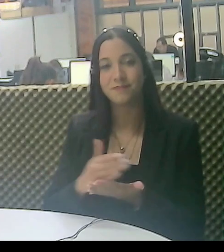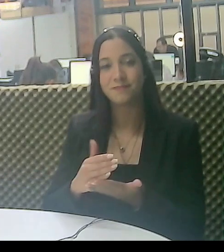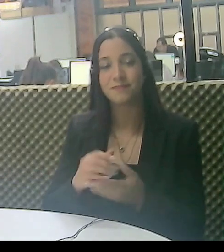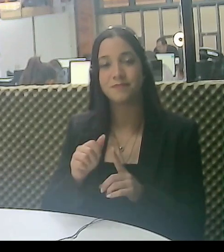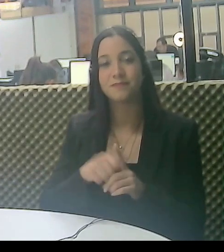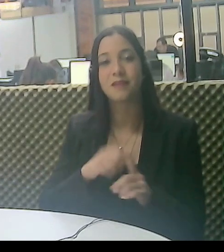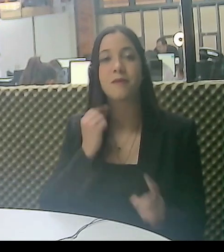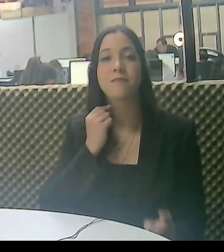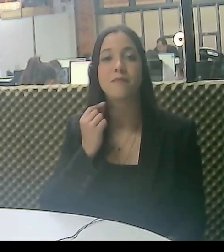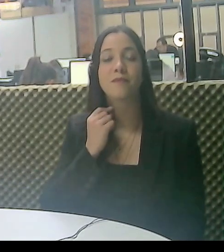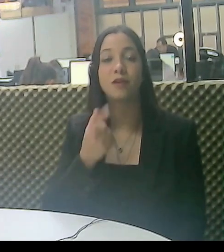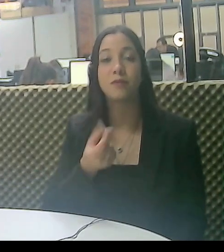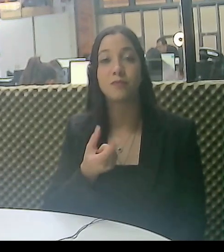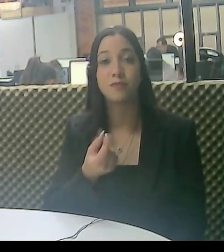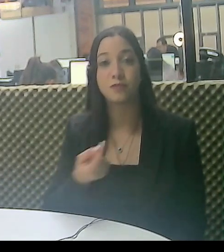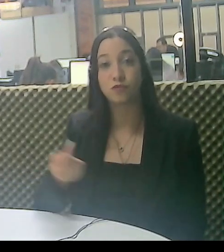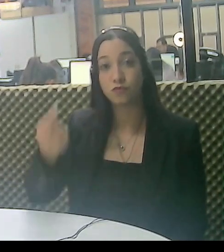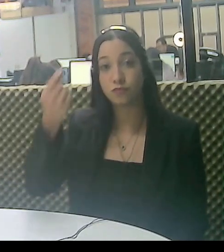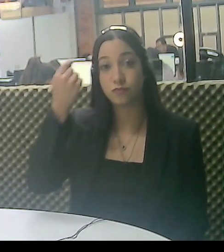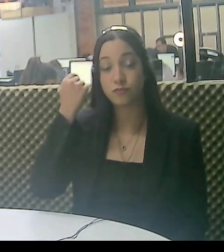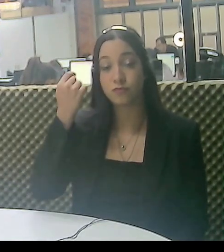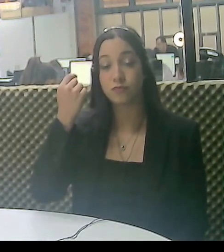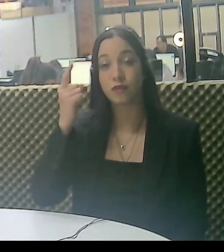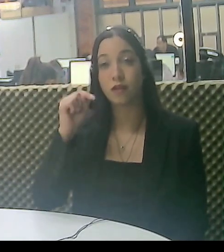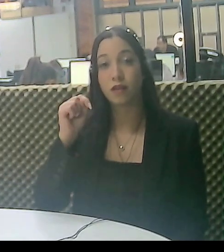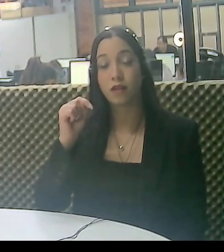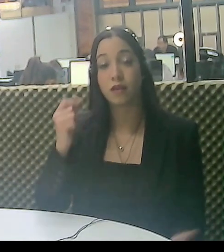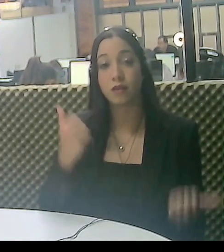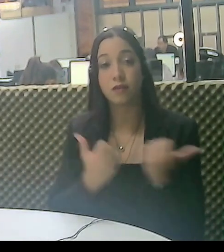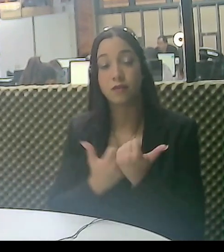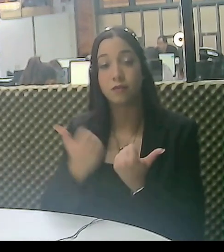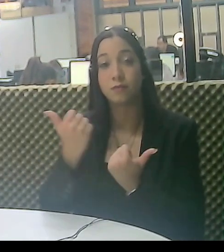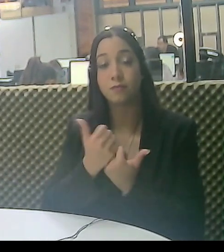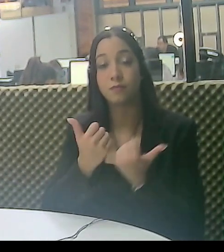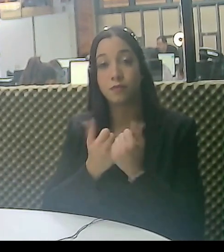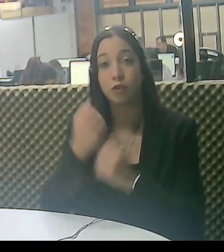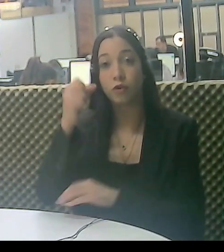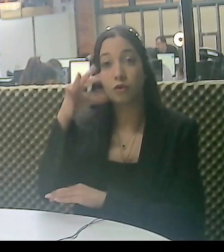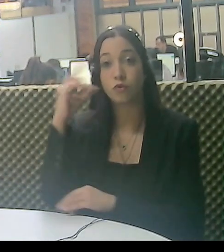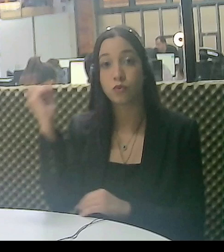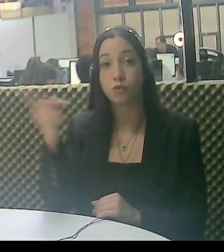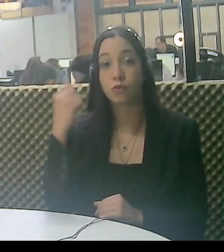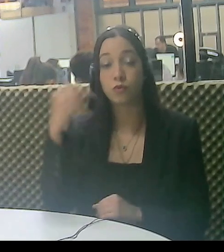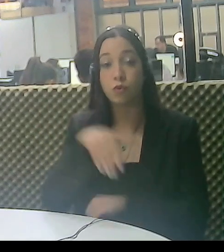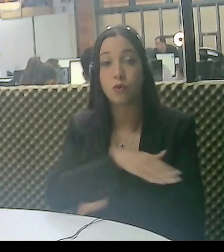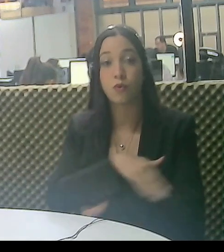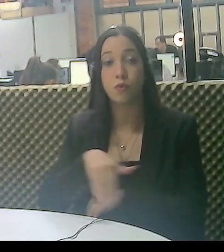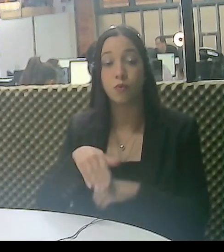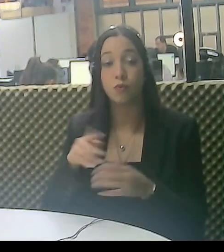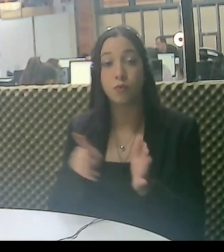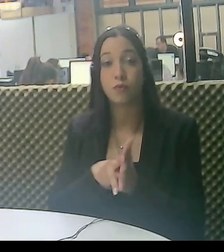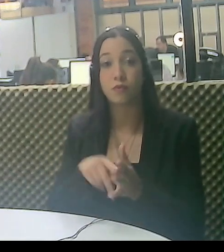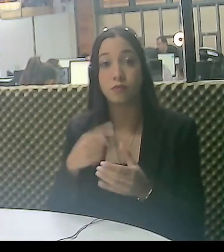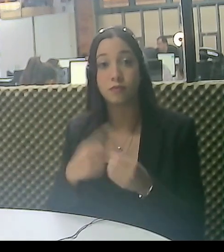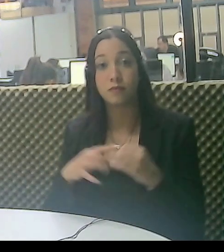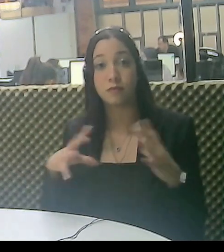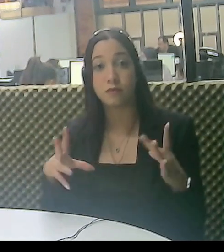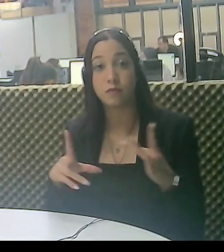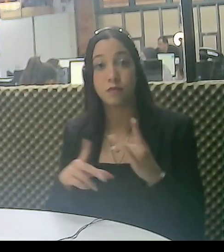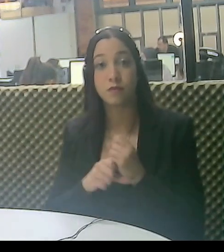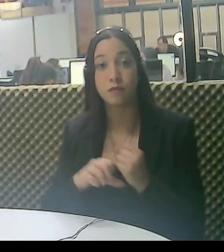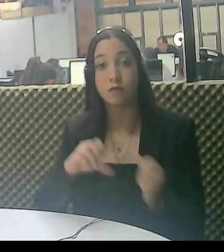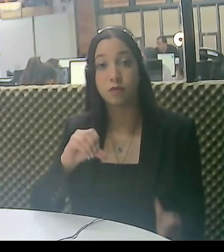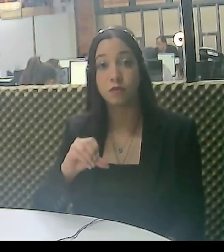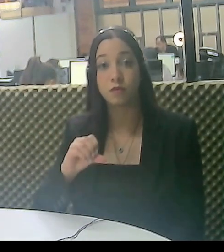maio de 2020. Na época, a previsão foi substituir a iluminação em todas as vias públicas da cidade, somando mais